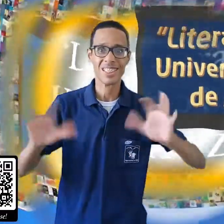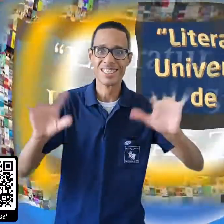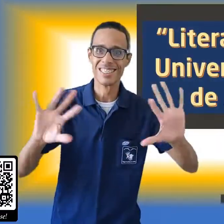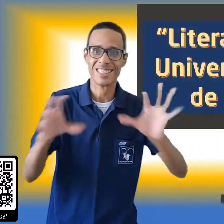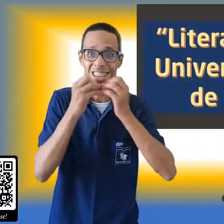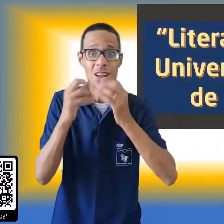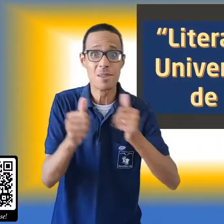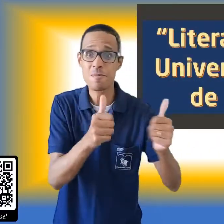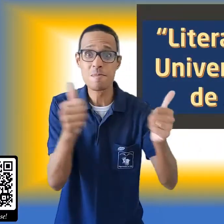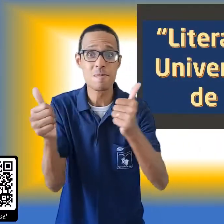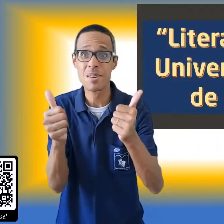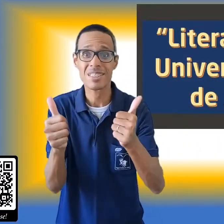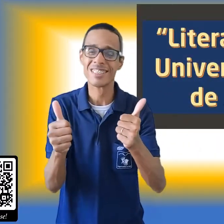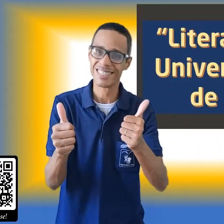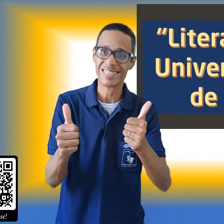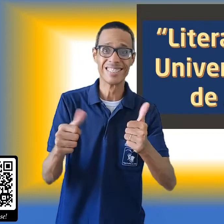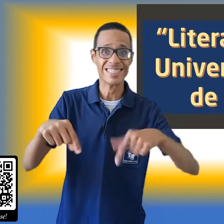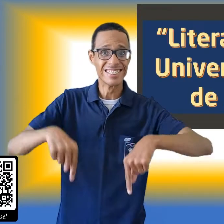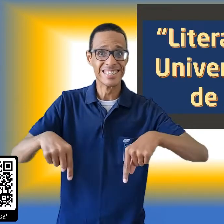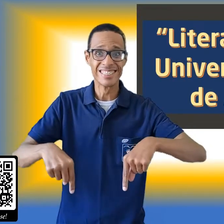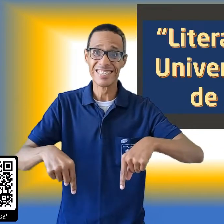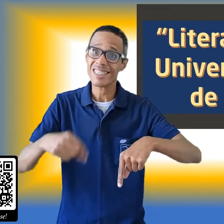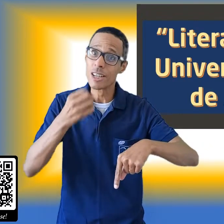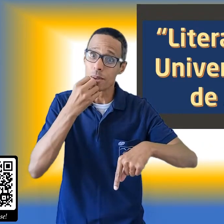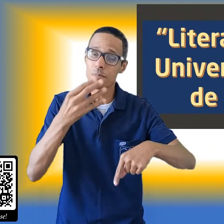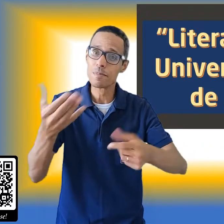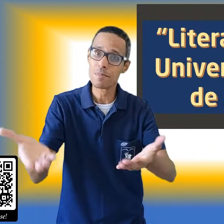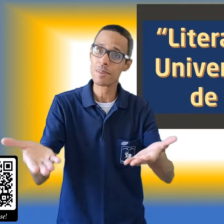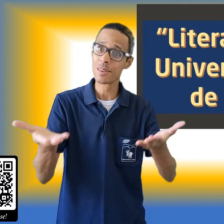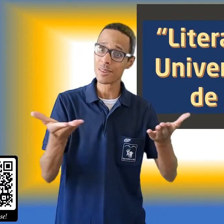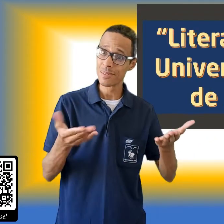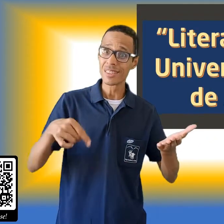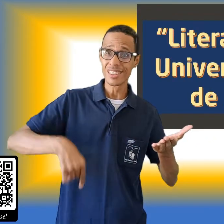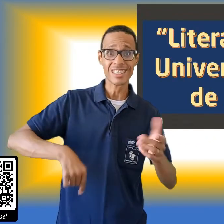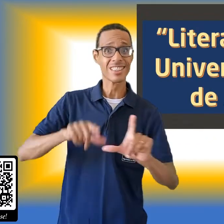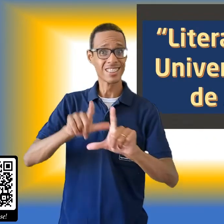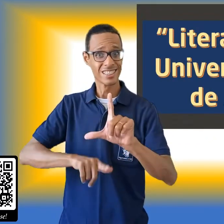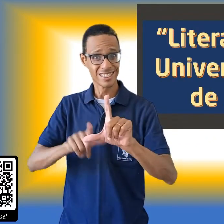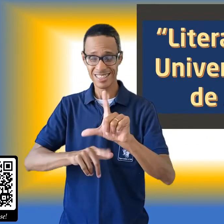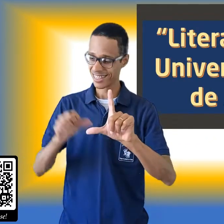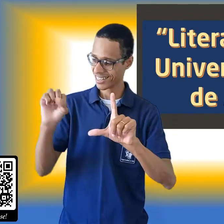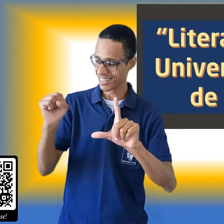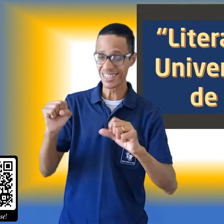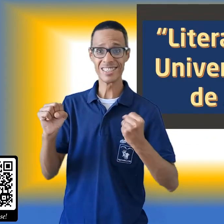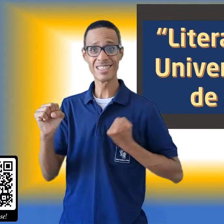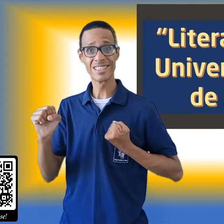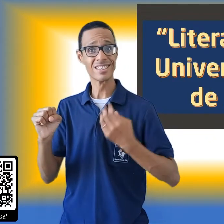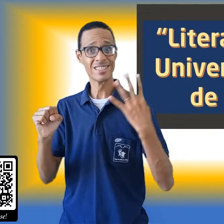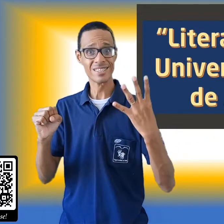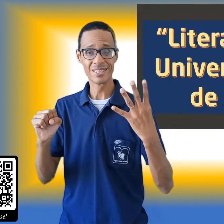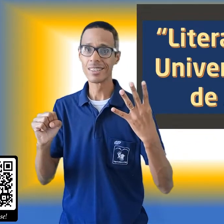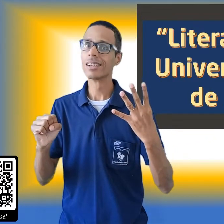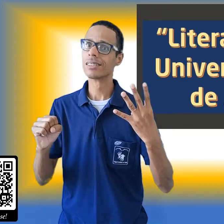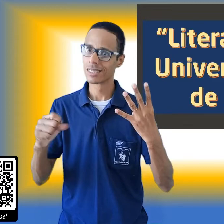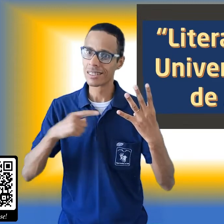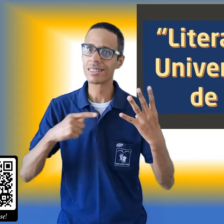Olá, pessoal! Como estão? Tudo bem? Bem-vindos ao bloco 4 da letra S. Mais